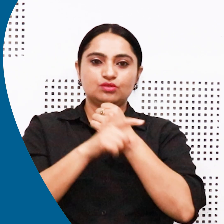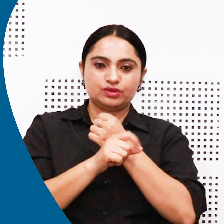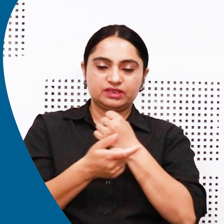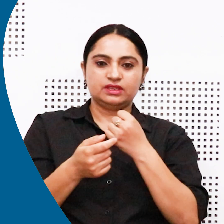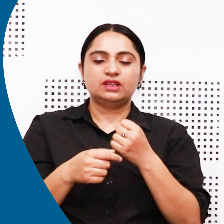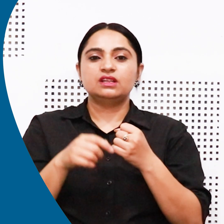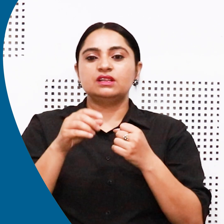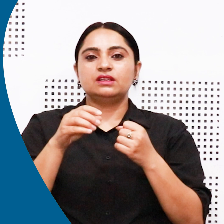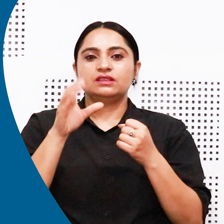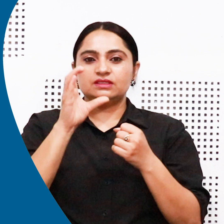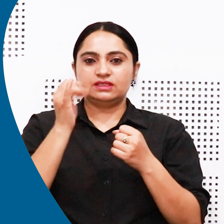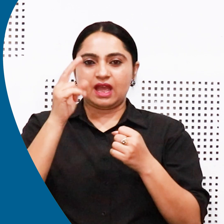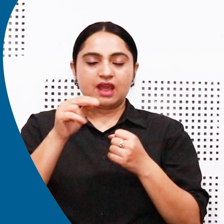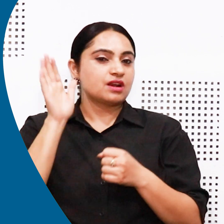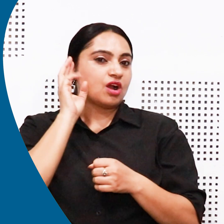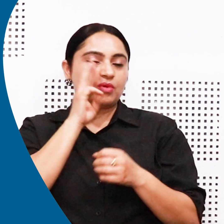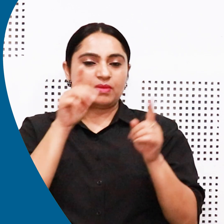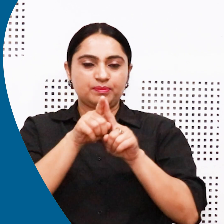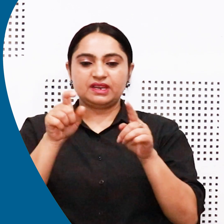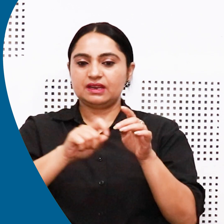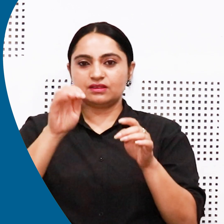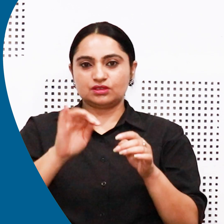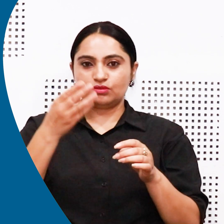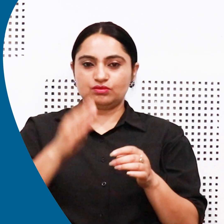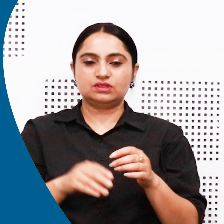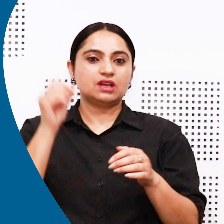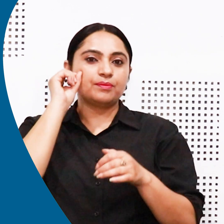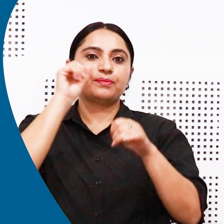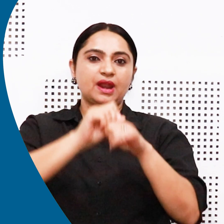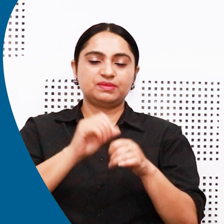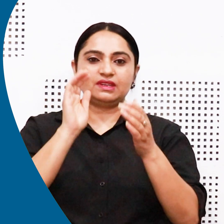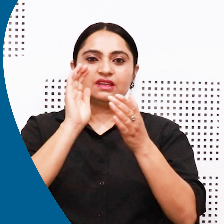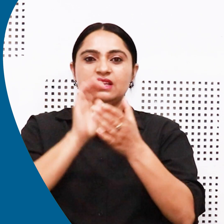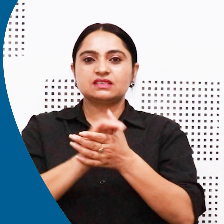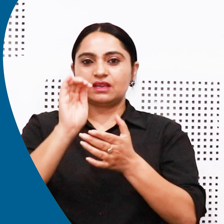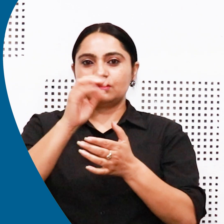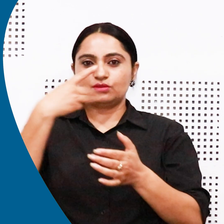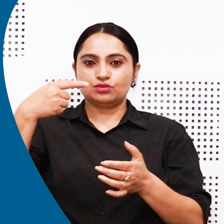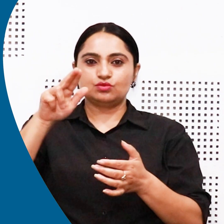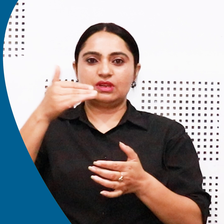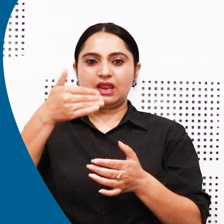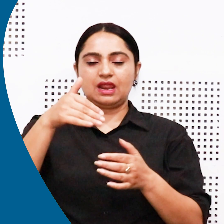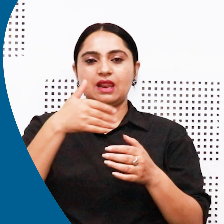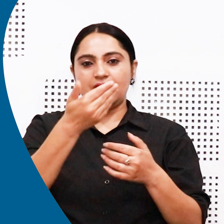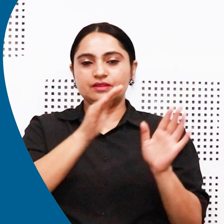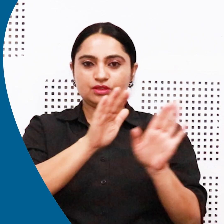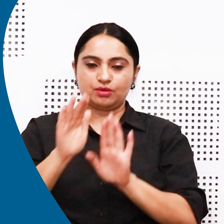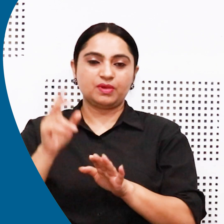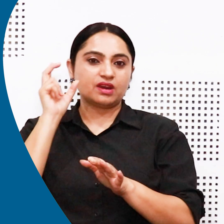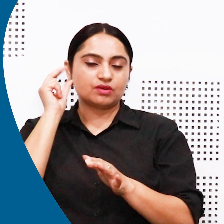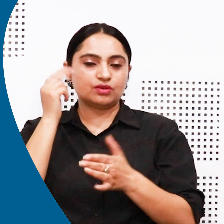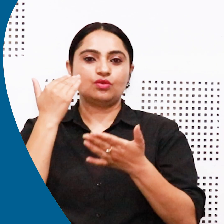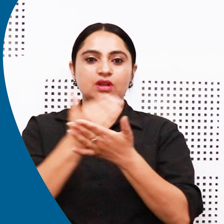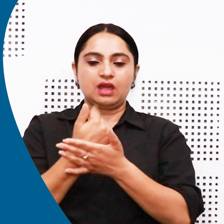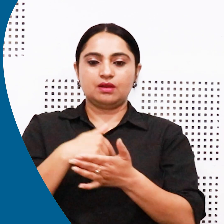ह्यान्डल @CIN खबरमा पनि लेख्न सक्नुहुनेछ। प्राविधिक साथी सुनिल राज भारतलाई धन्यवाद। रेडियो कार्यक्रम हाम्रो